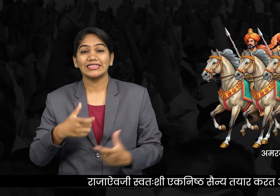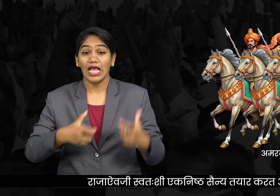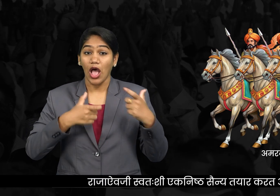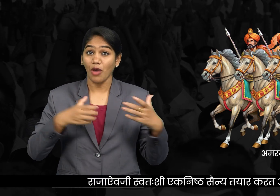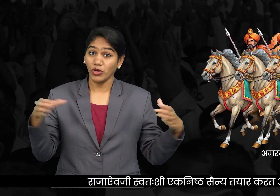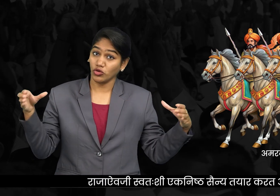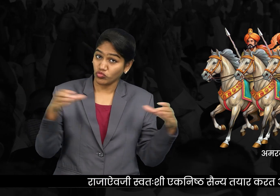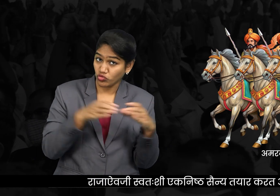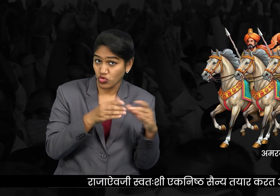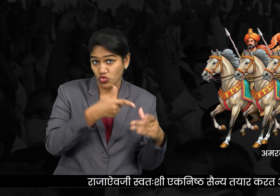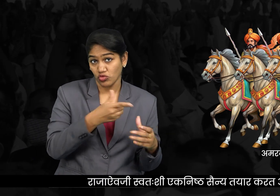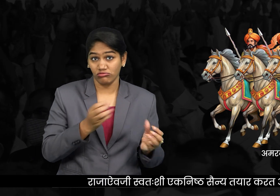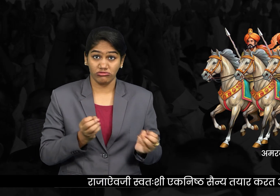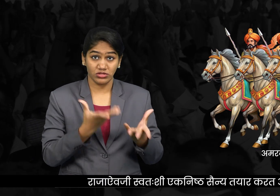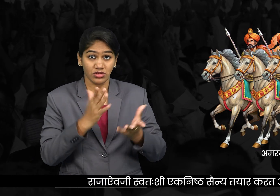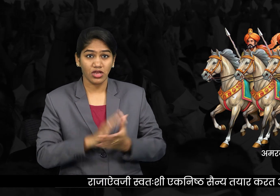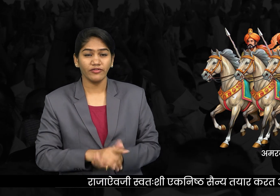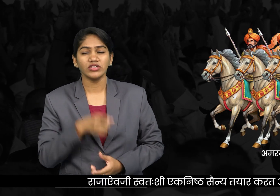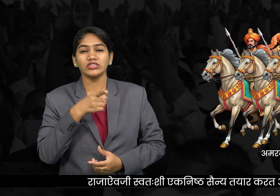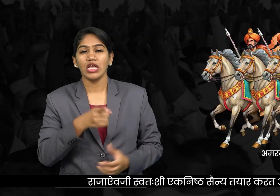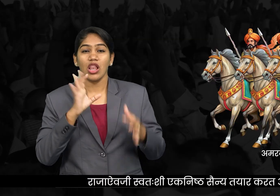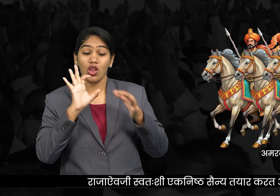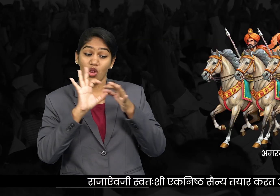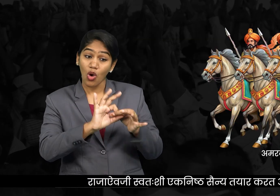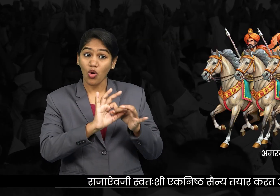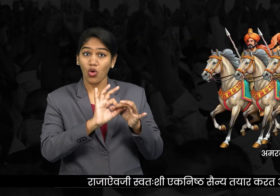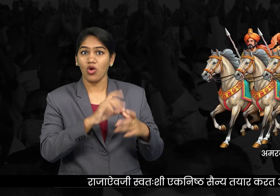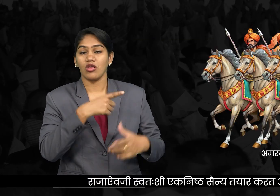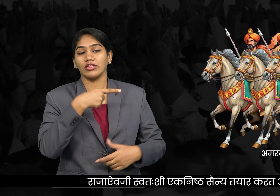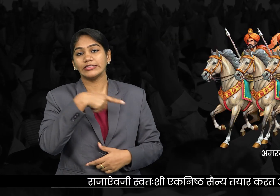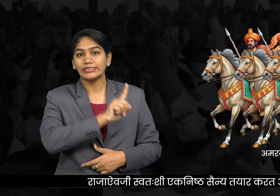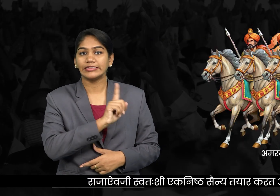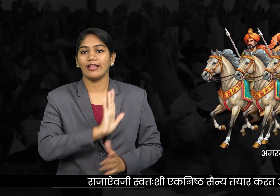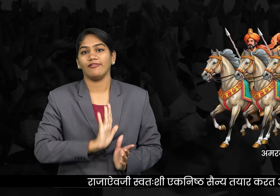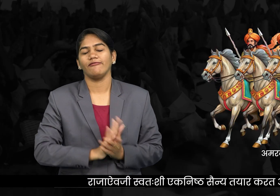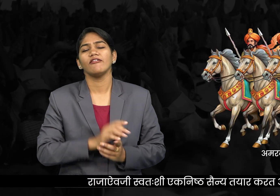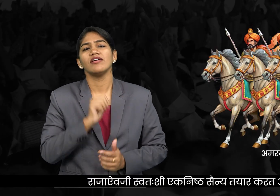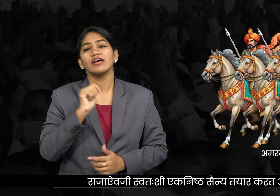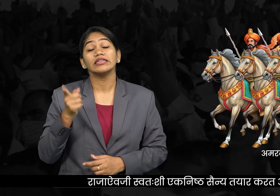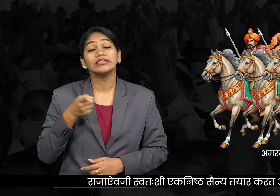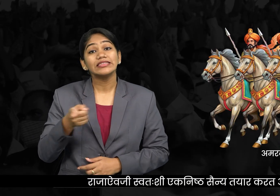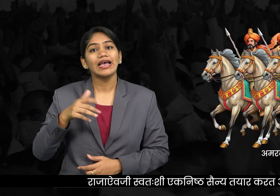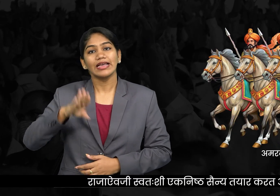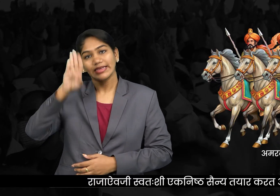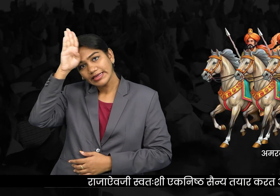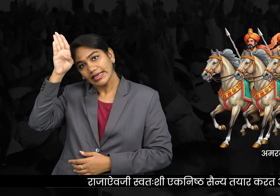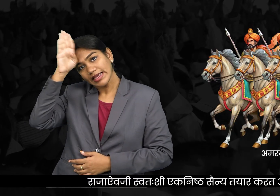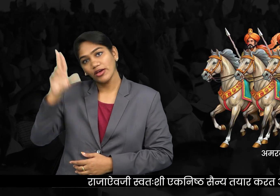राजाऐवजी स्वतः श्री एकनिष्ठ सैन्य तयार करत असत.